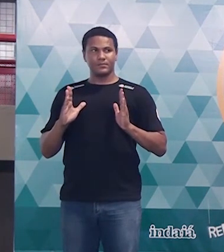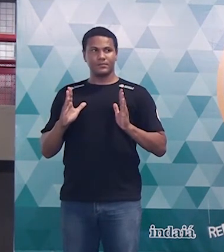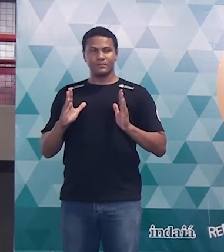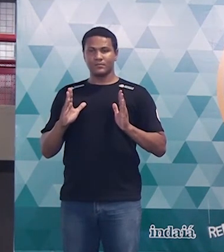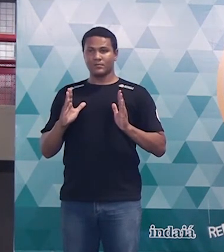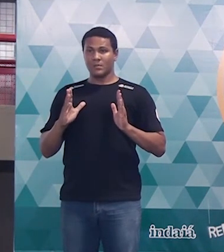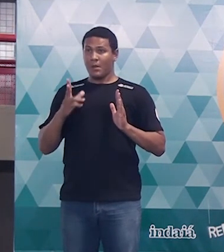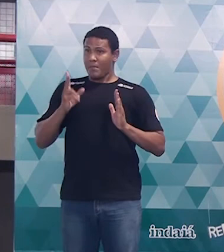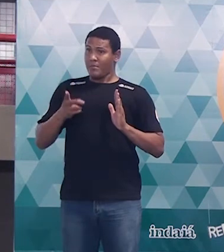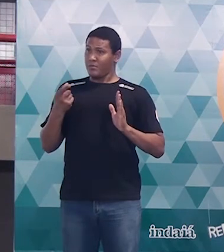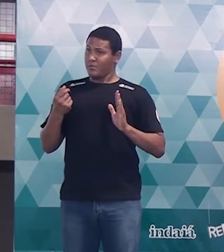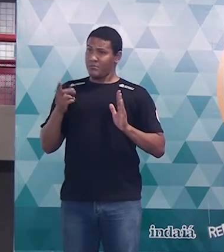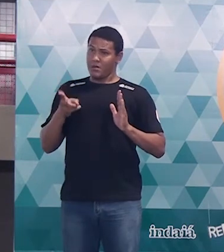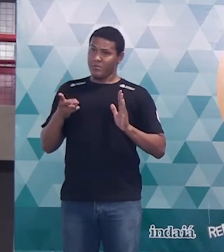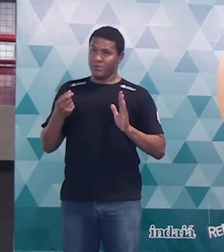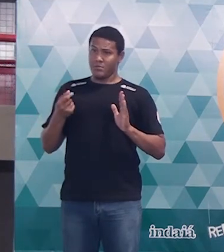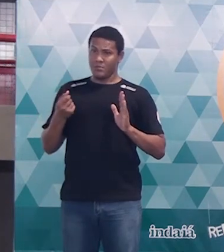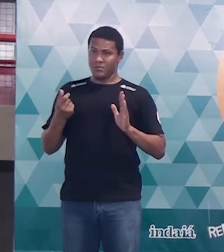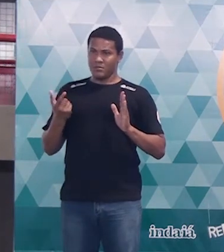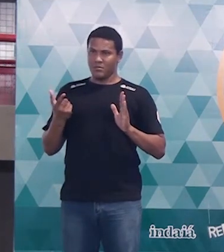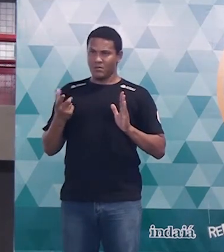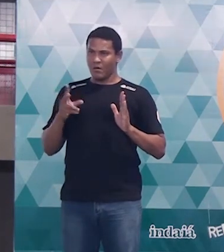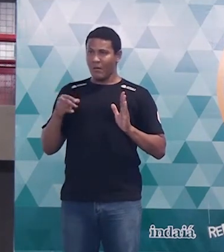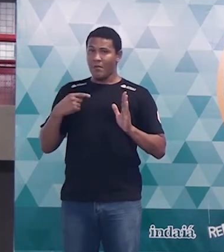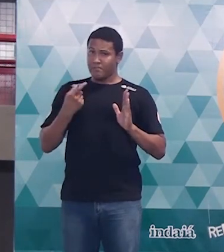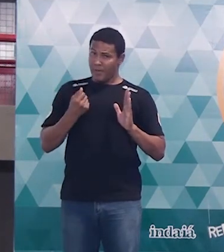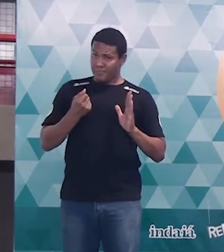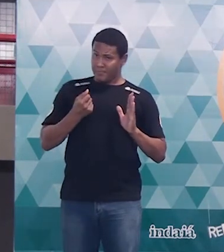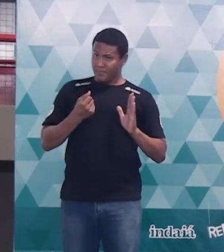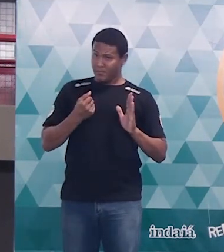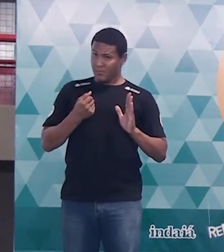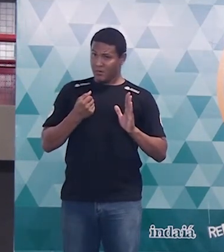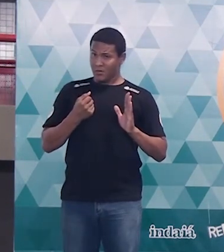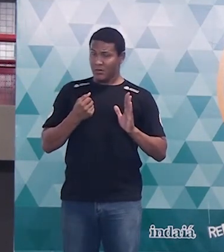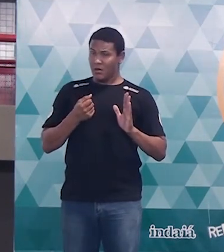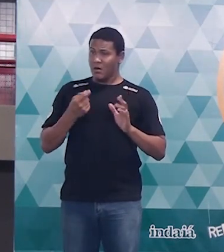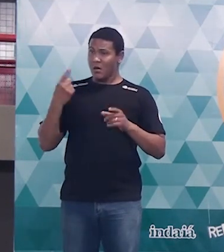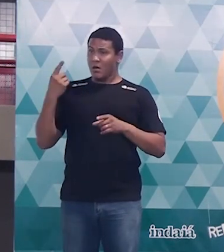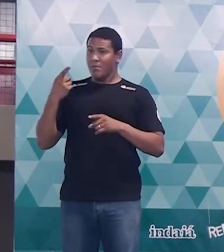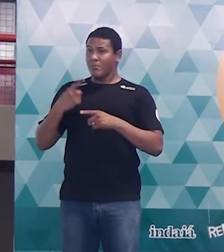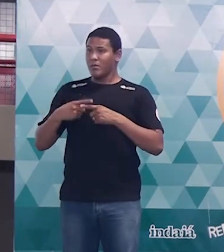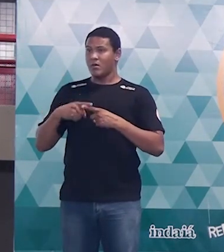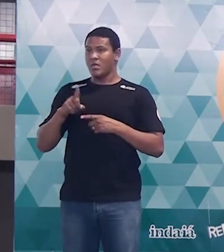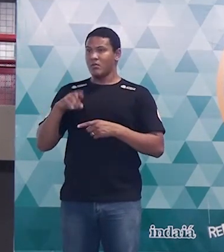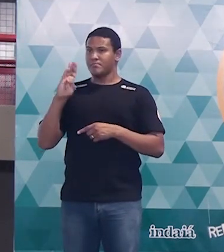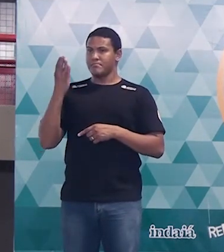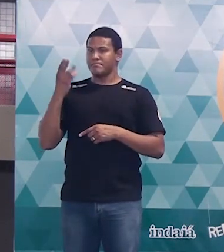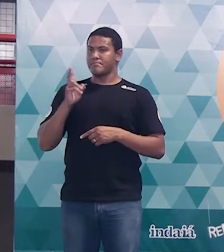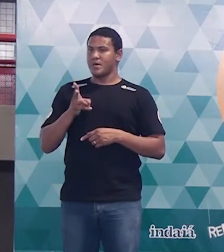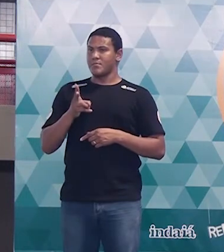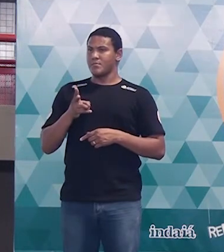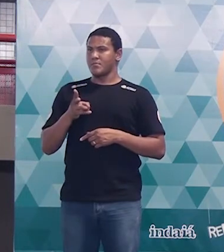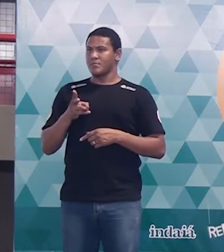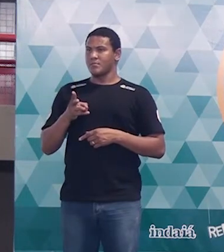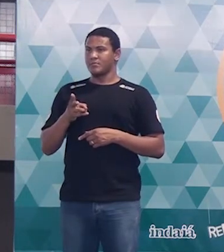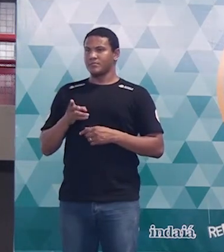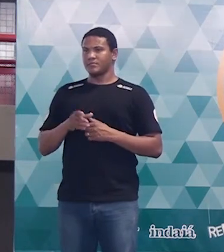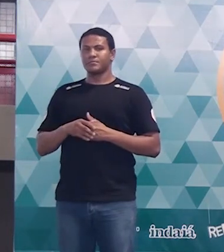poder manter o preço, ele vai querer gastar a mesma quantidade de madeira.